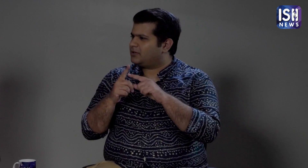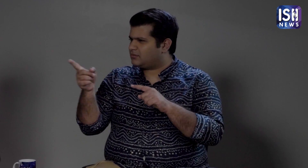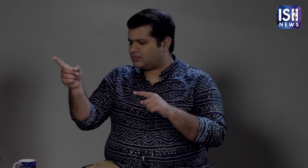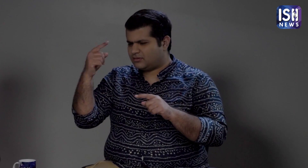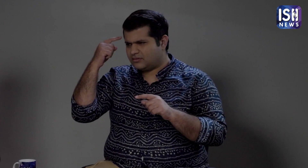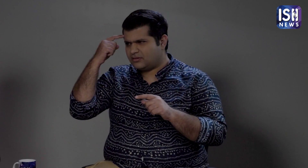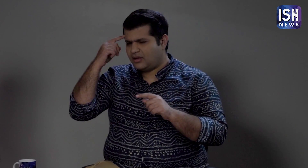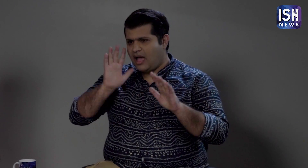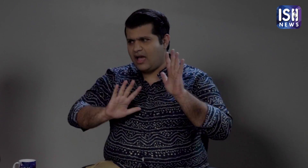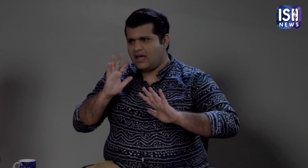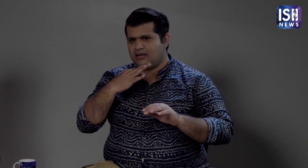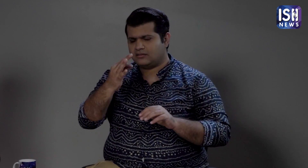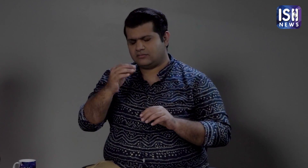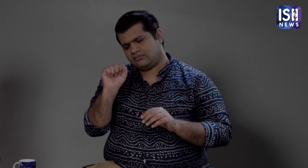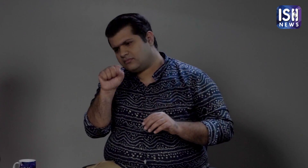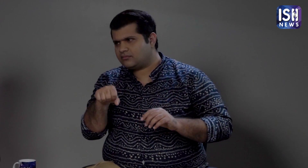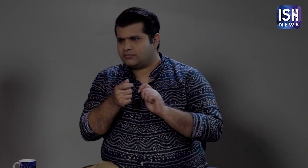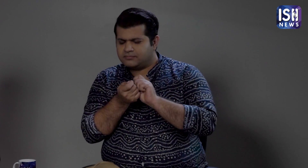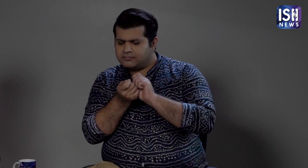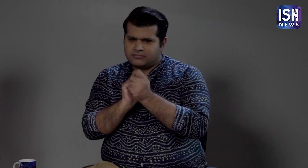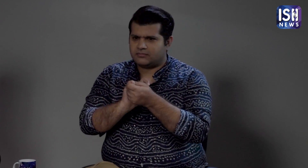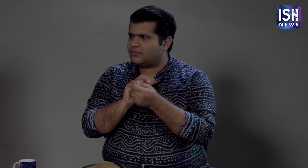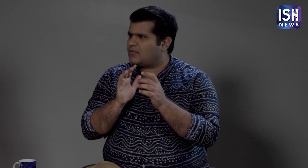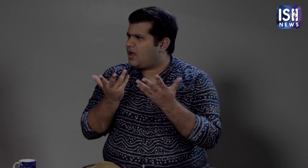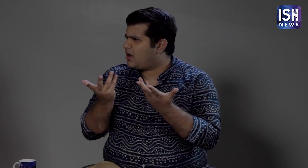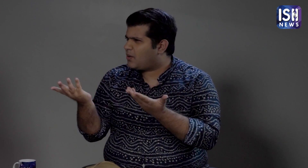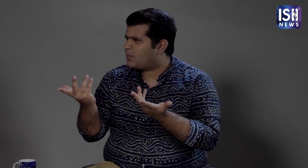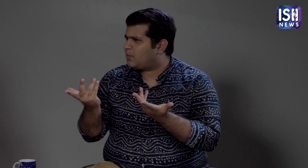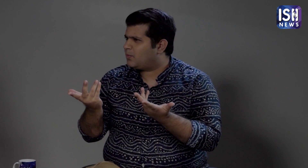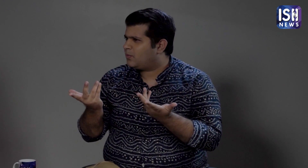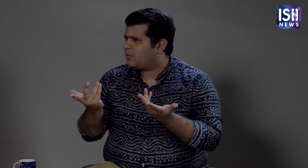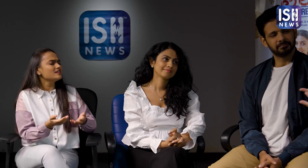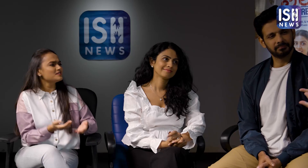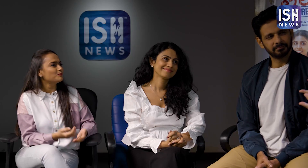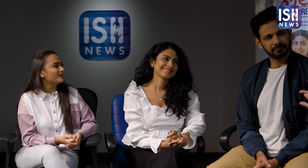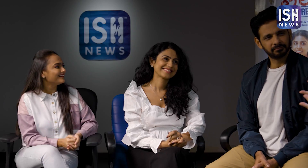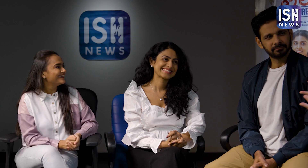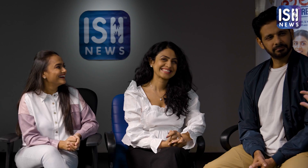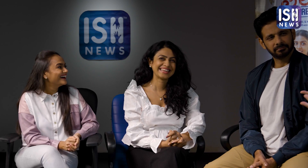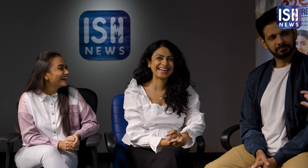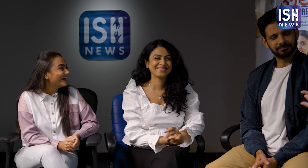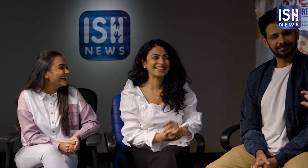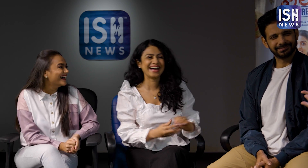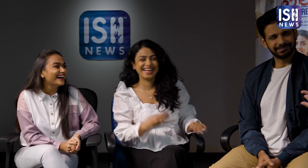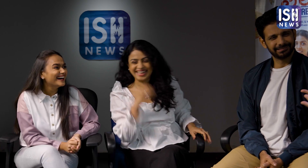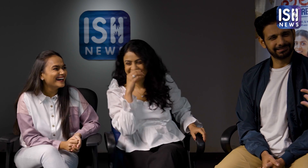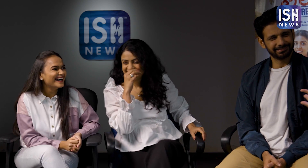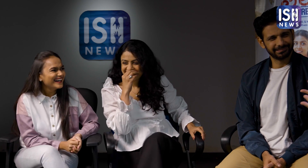वाओ, ग्रेट। प्लस आपने ये कैरेक्टर के लिए इजीली हाँ कैसे बोला?